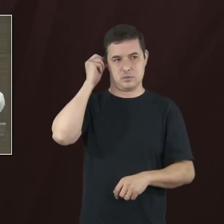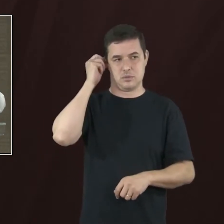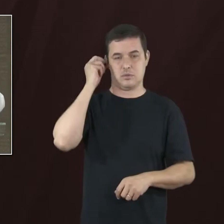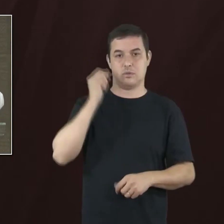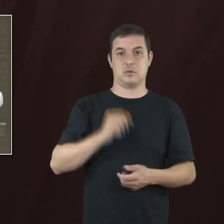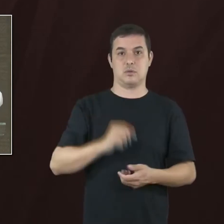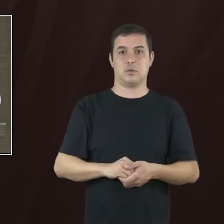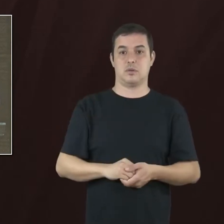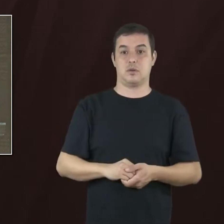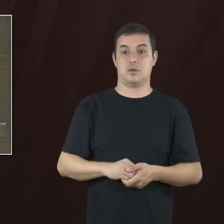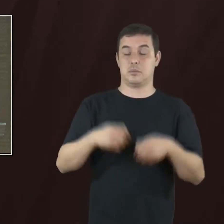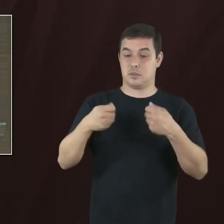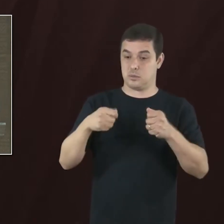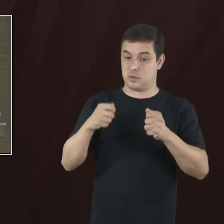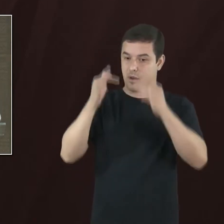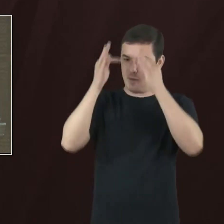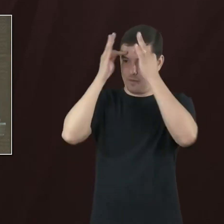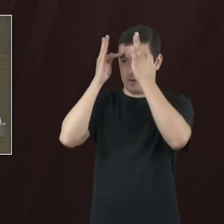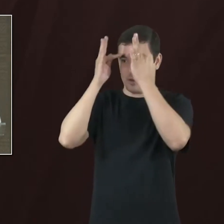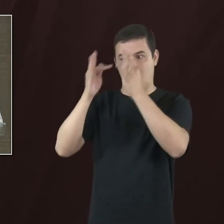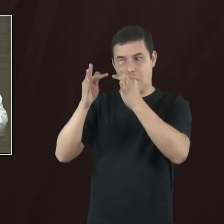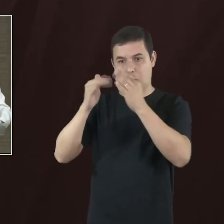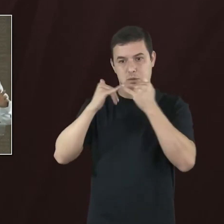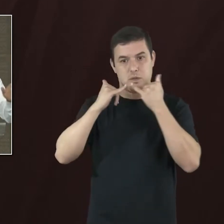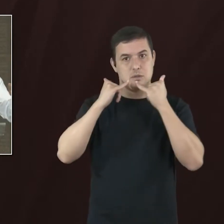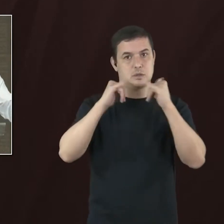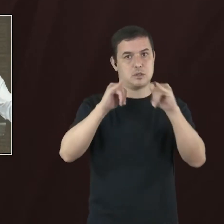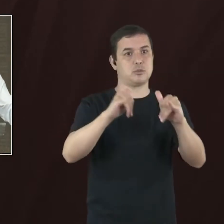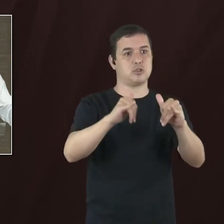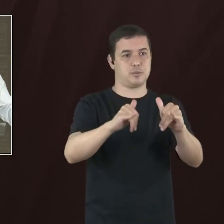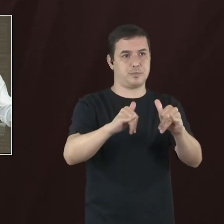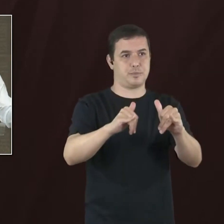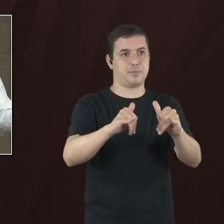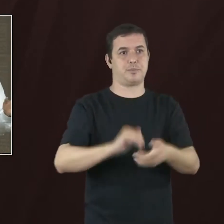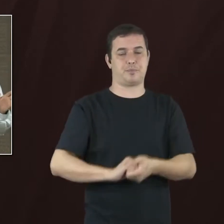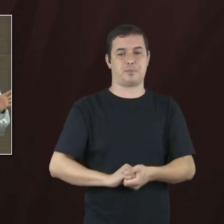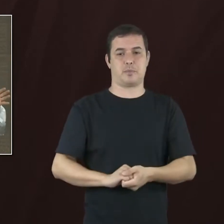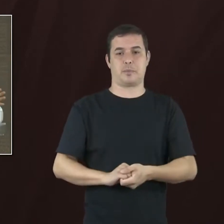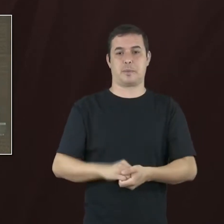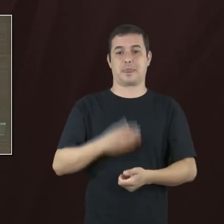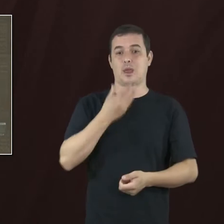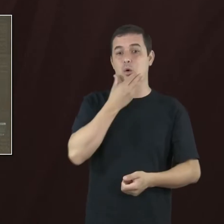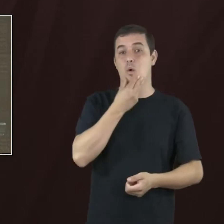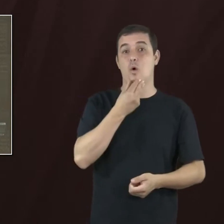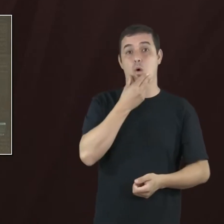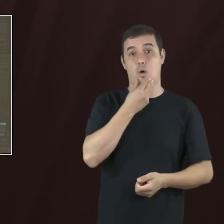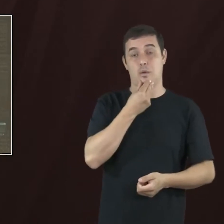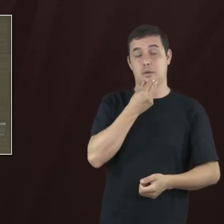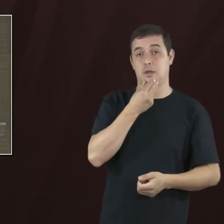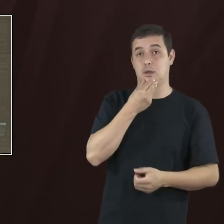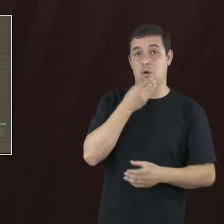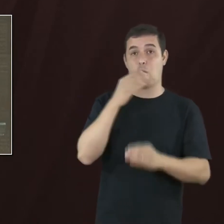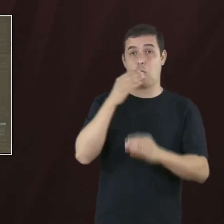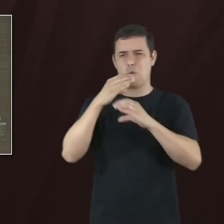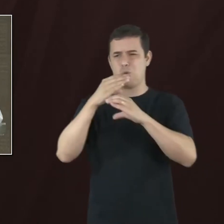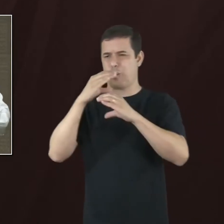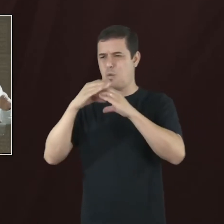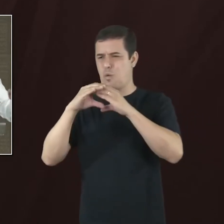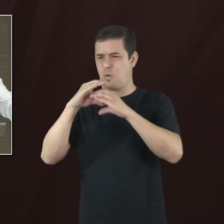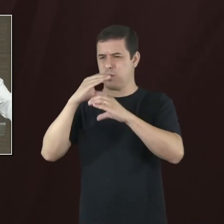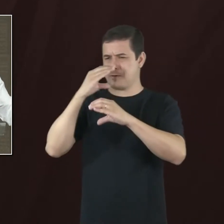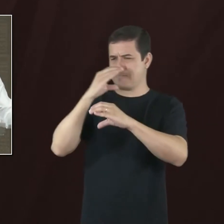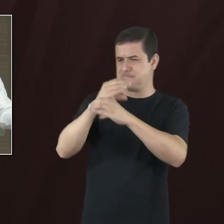palavra fielmente. Muitas vezes o homem tem um problema de comunicação. Quando a